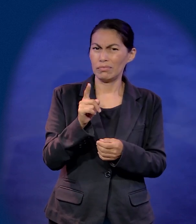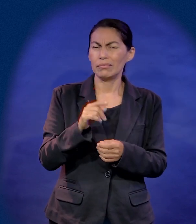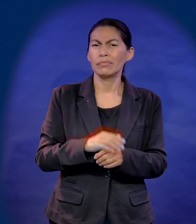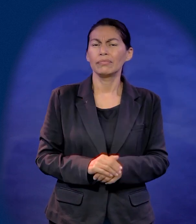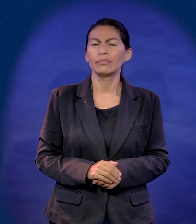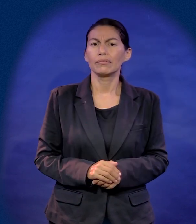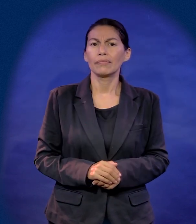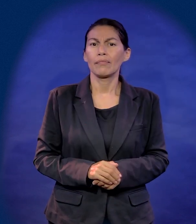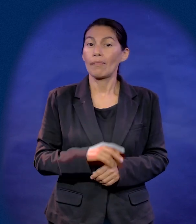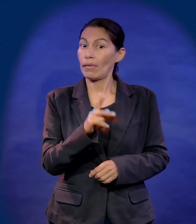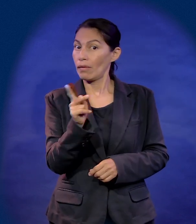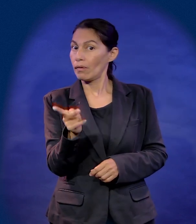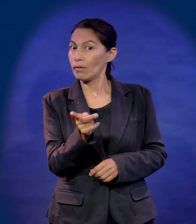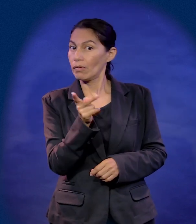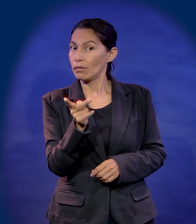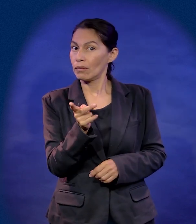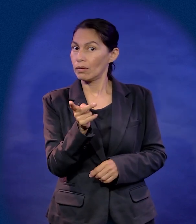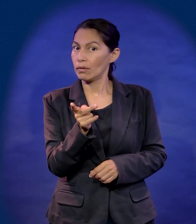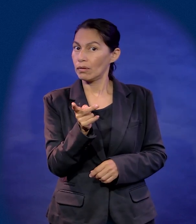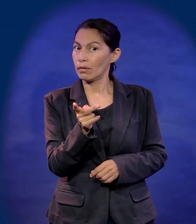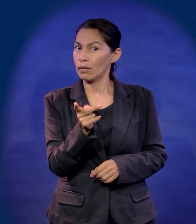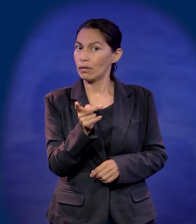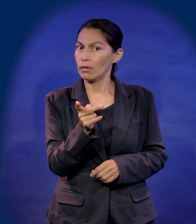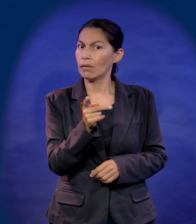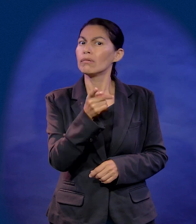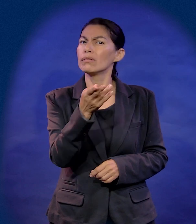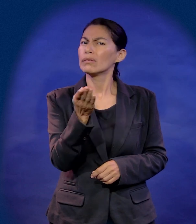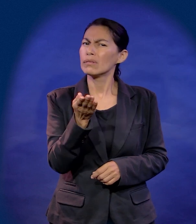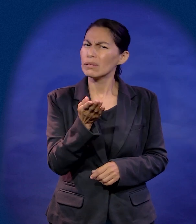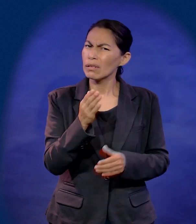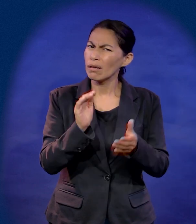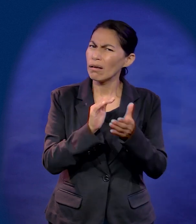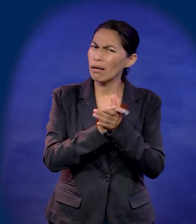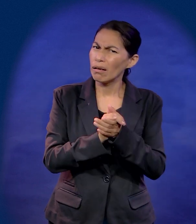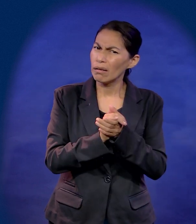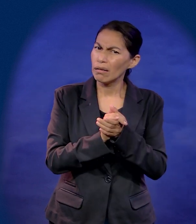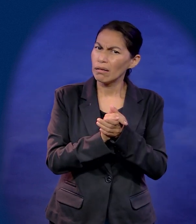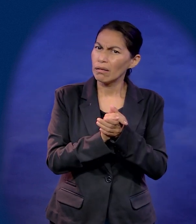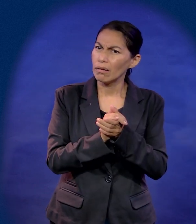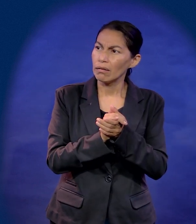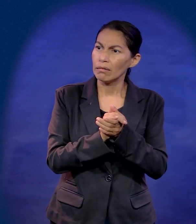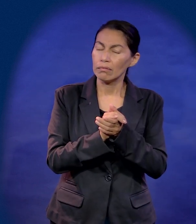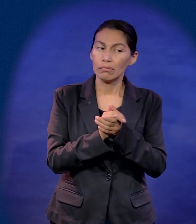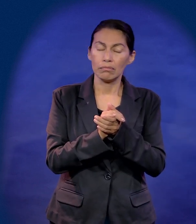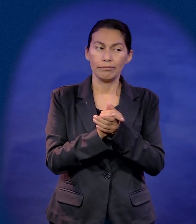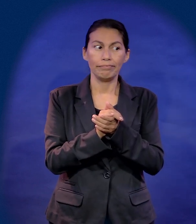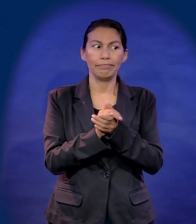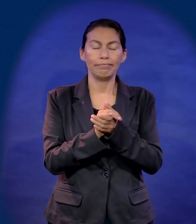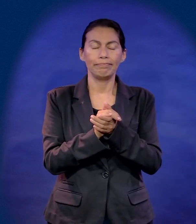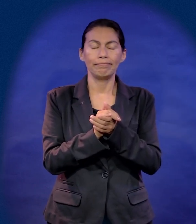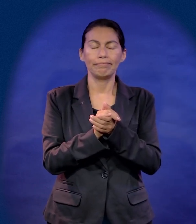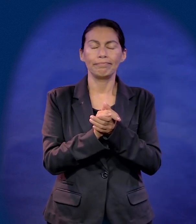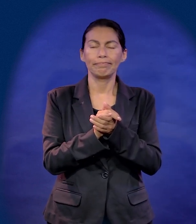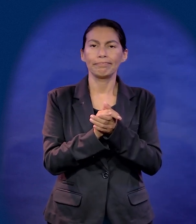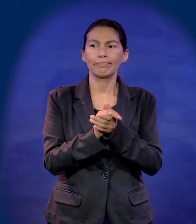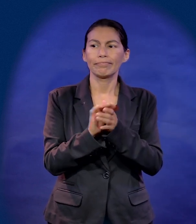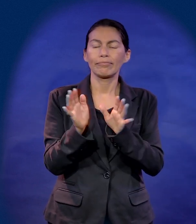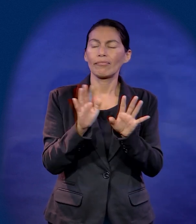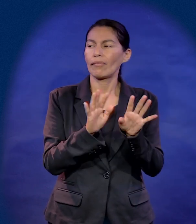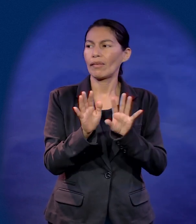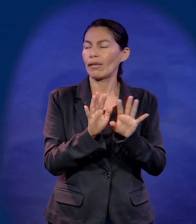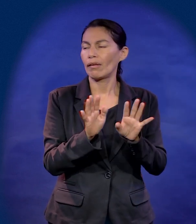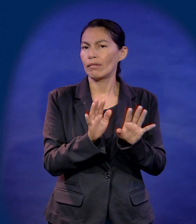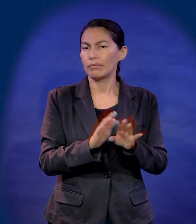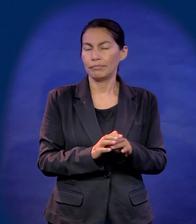boda. Y la pregunta más incómoda para ellos es, oigan, ¿y cuándo se casan? ¿Y sabes qué